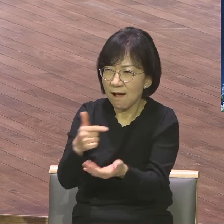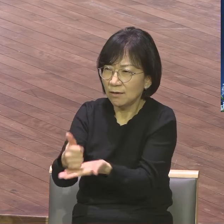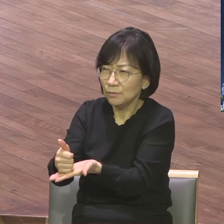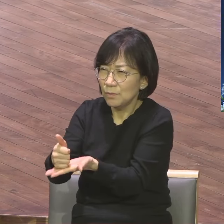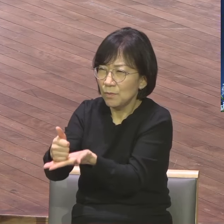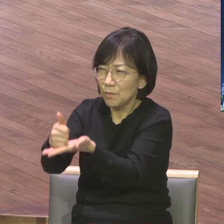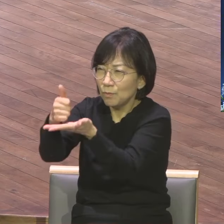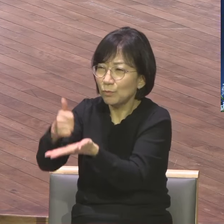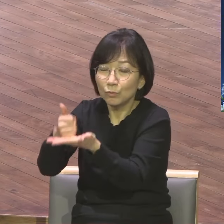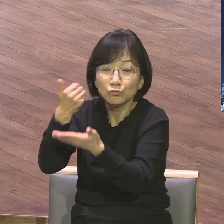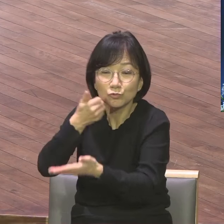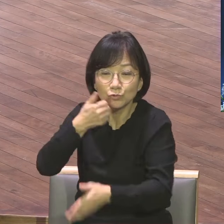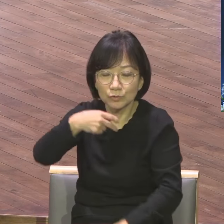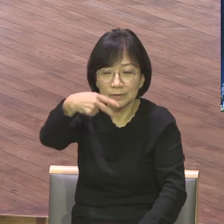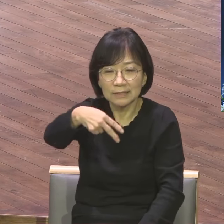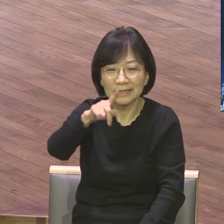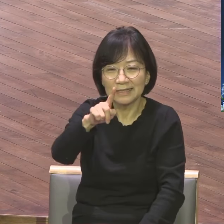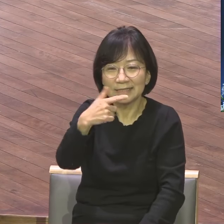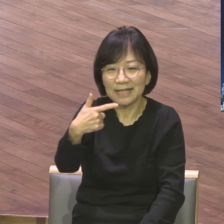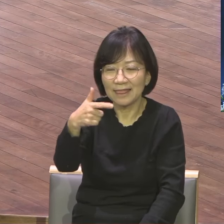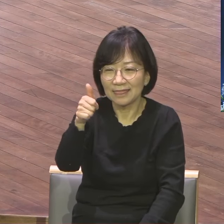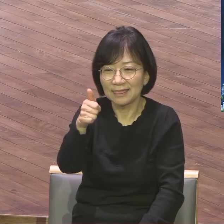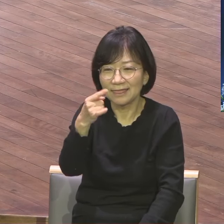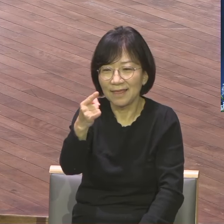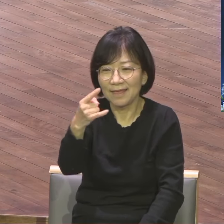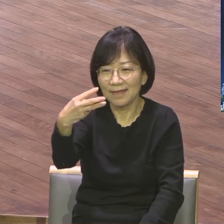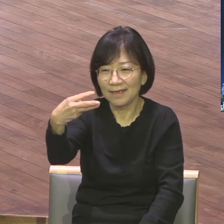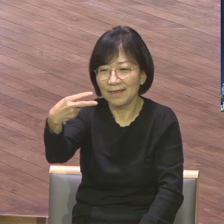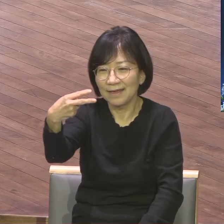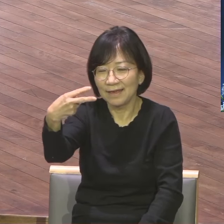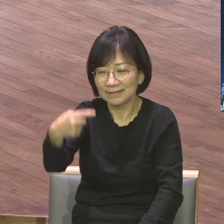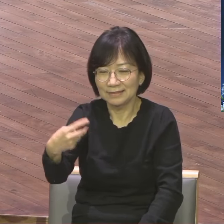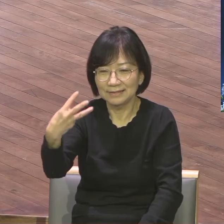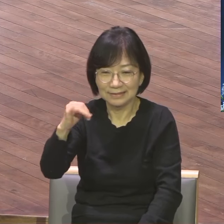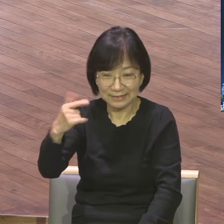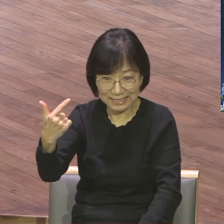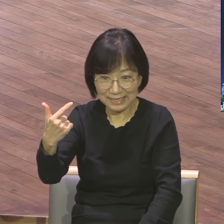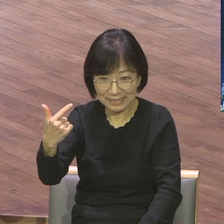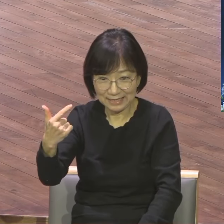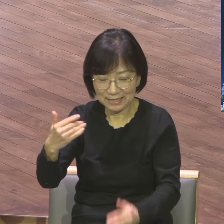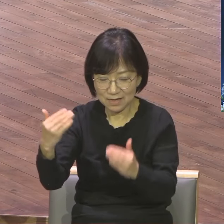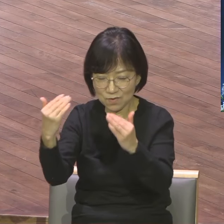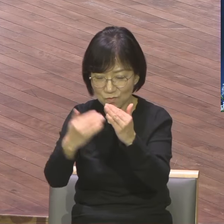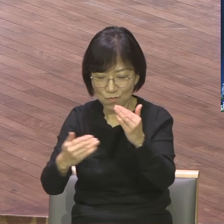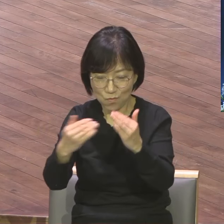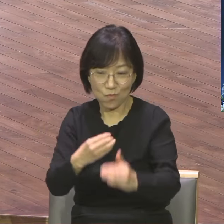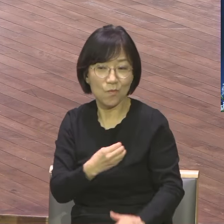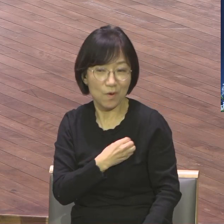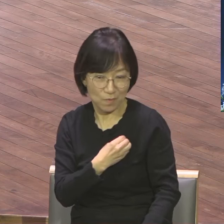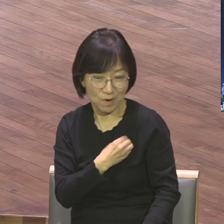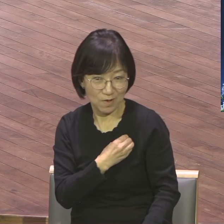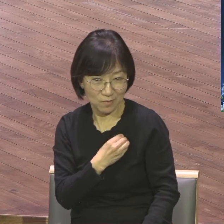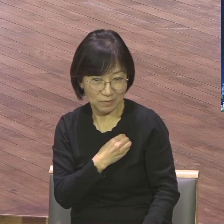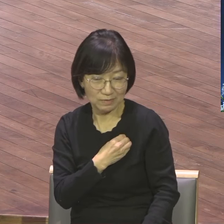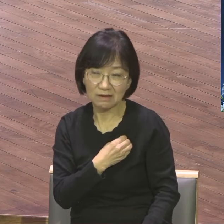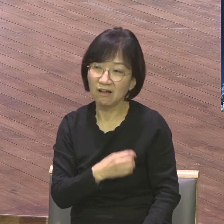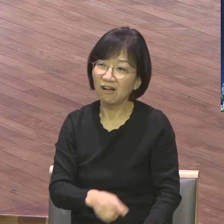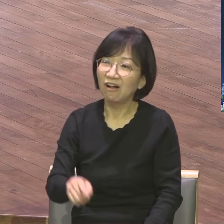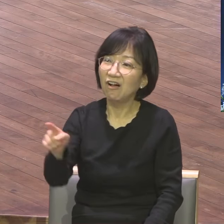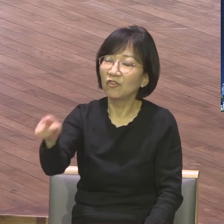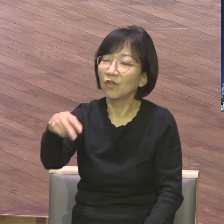장로들, 너희들도 예수 믿음으로 구원받아야 된다는 것을 선포하고 있어요.